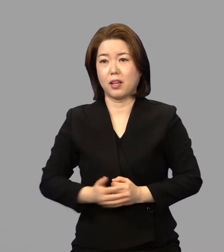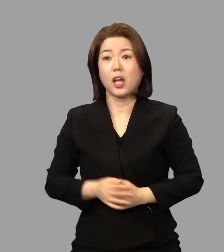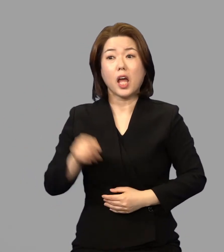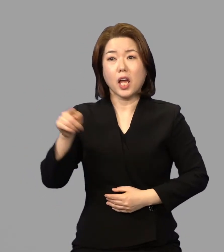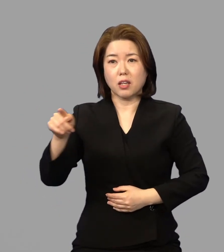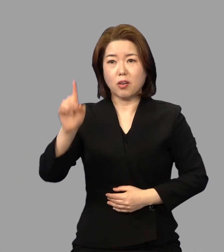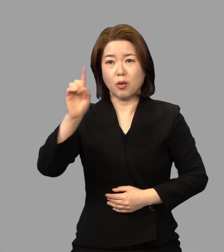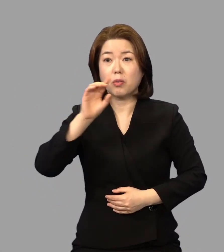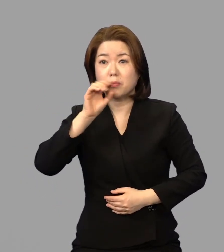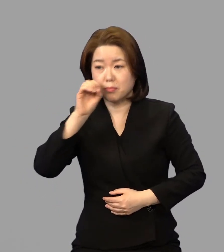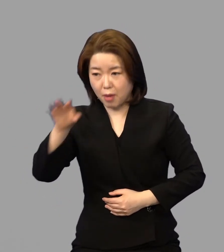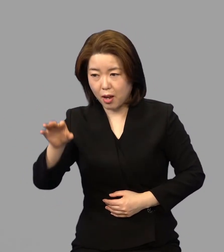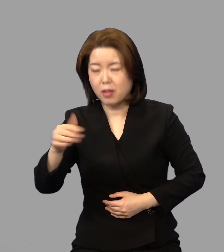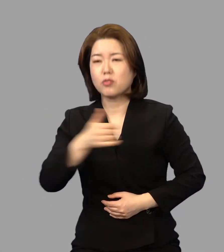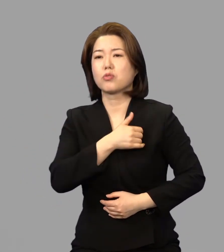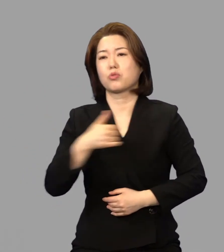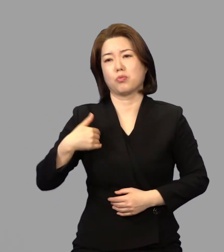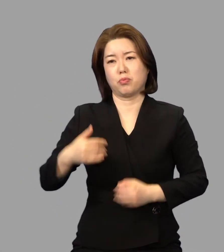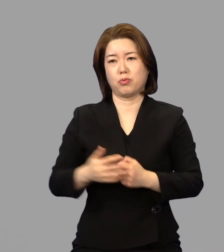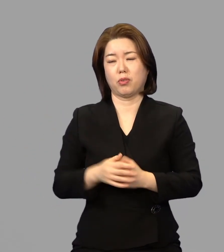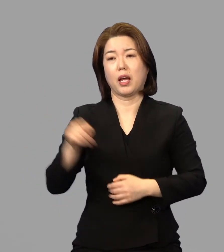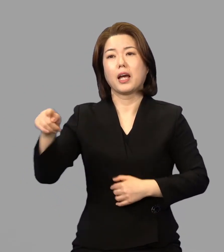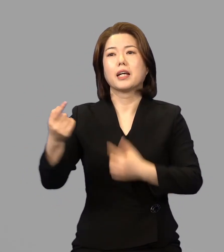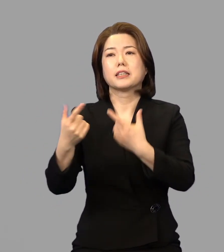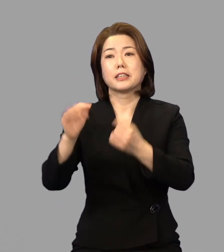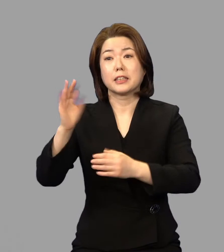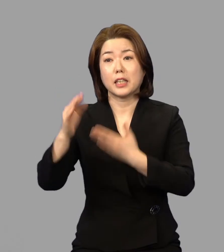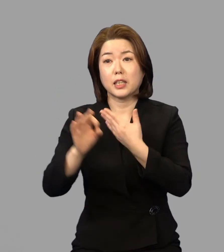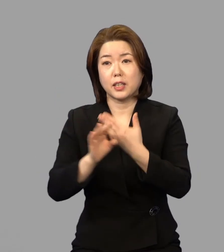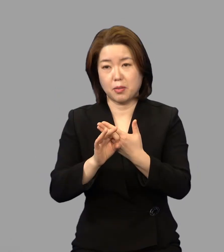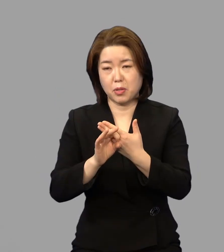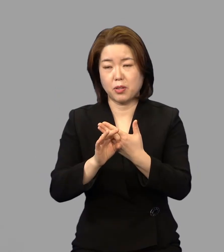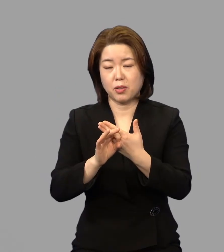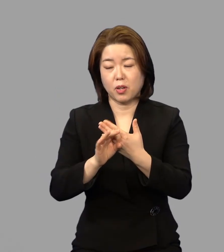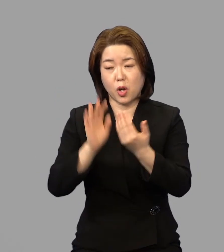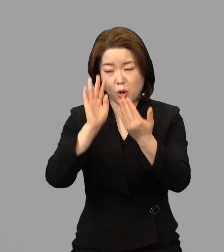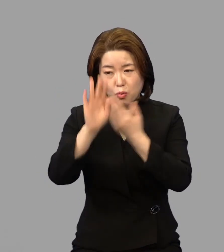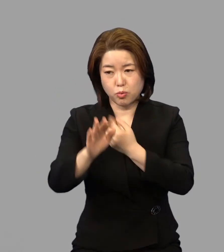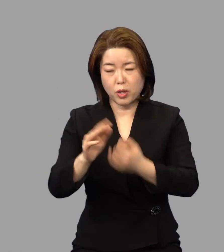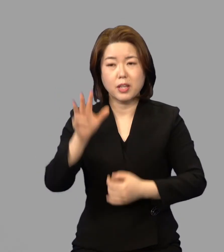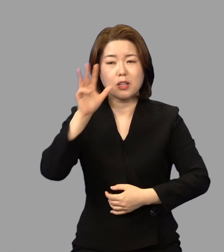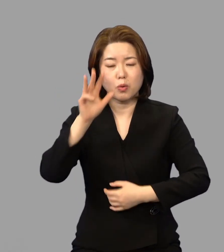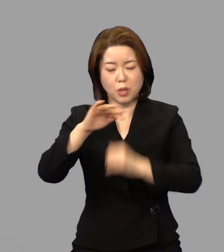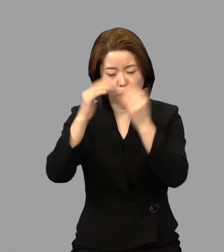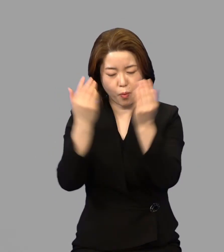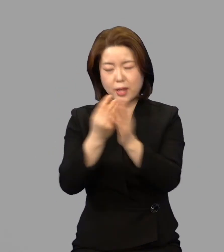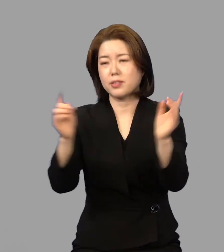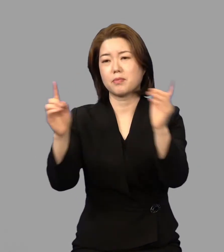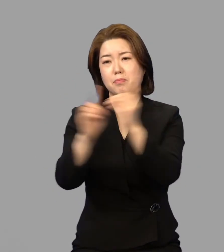그것으로 충분했어요. 그렇게 되면서부터 여호수아는 완전히 바뀝니다.